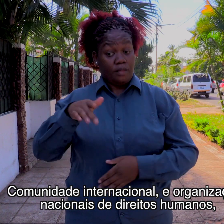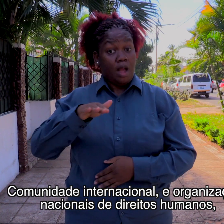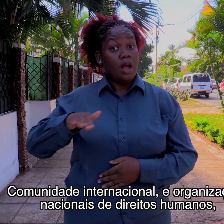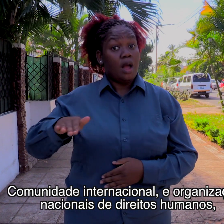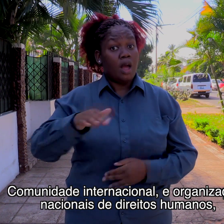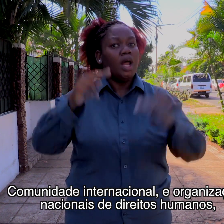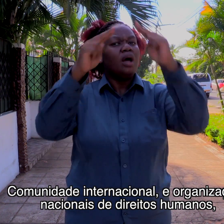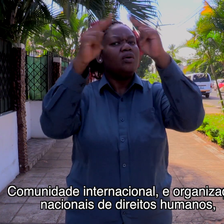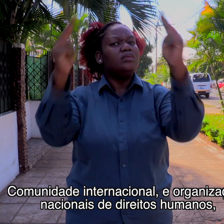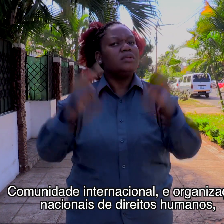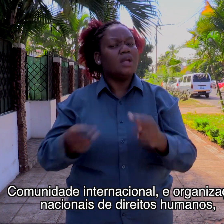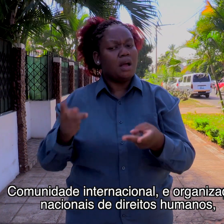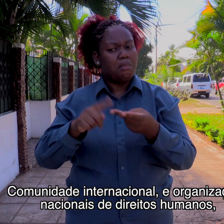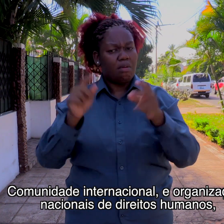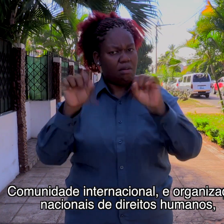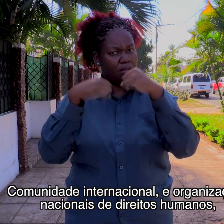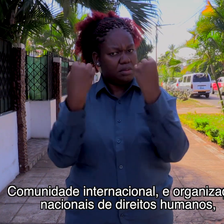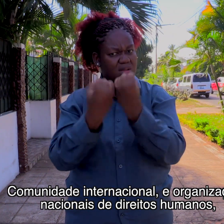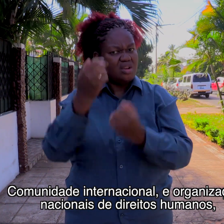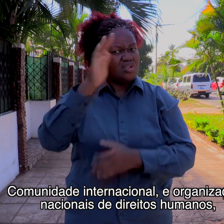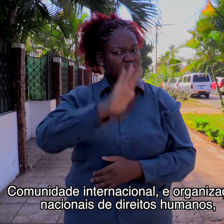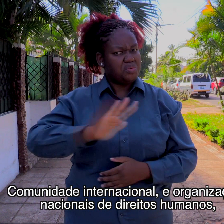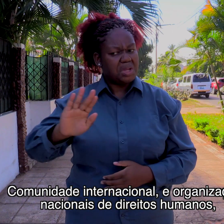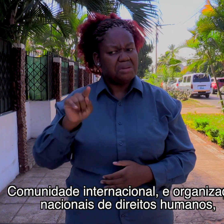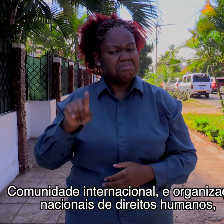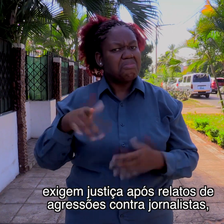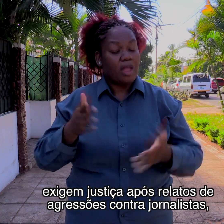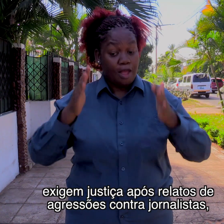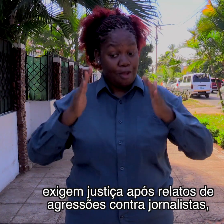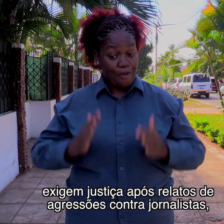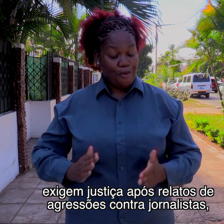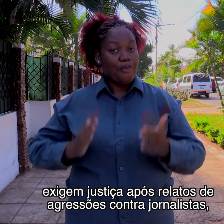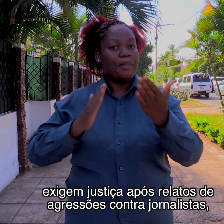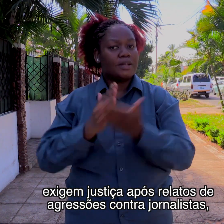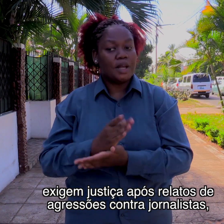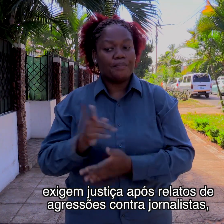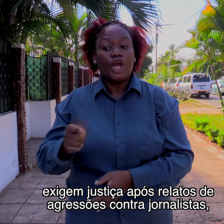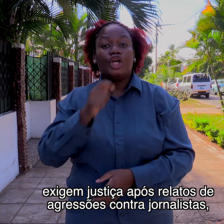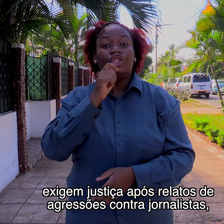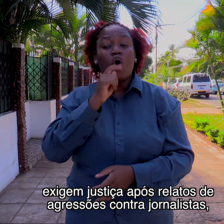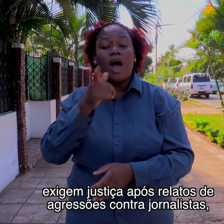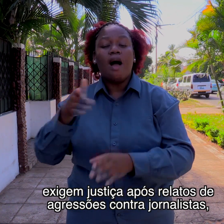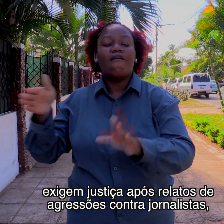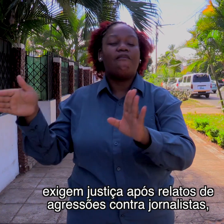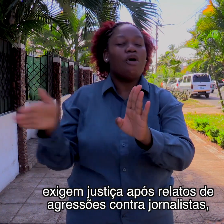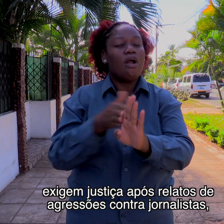Comunidade internacional e organizações nacionais de direitos humanos exigem justiça após relatos de agressões contra